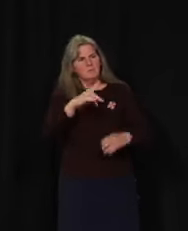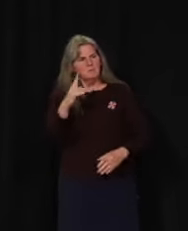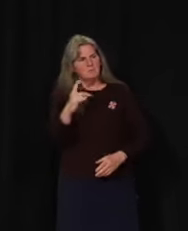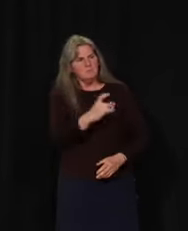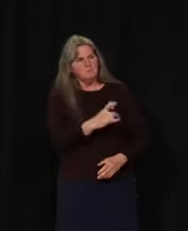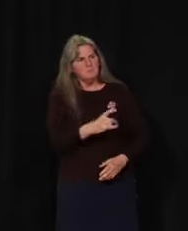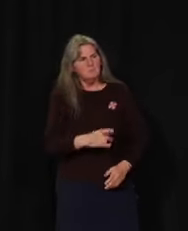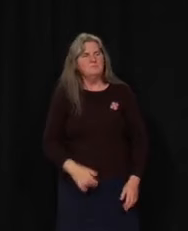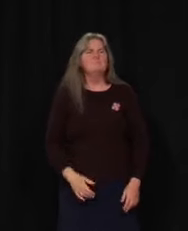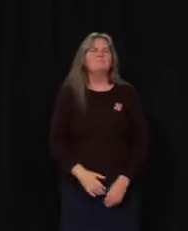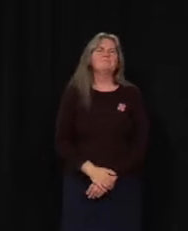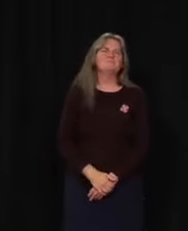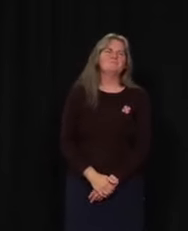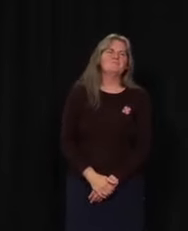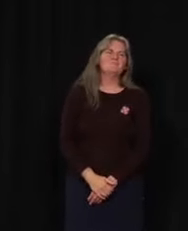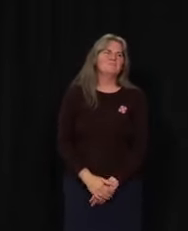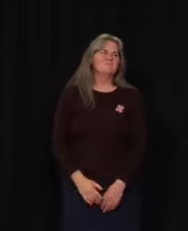C'est la question de